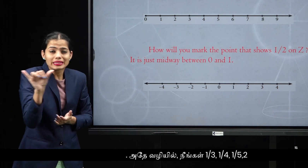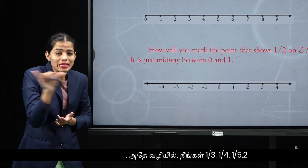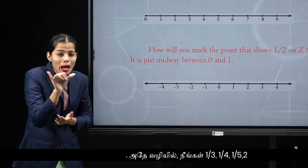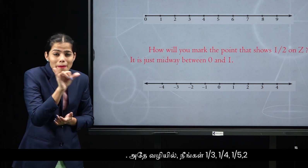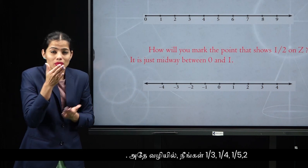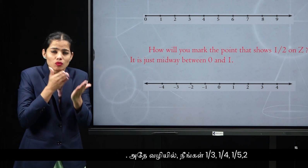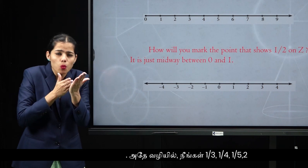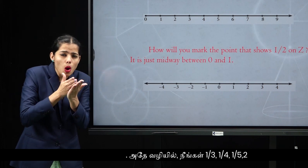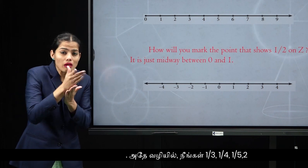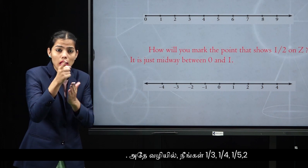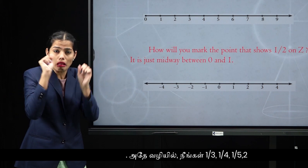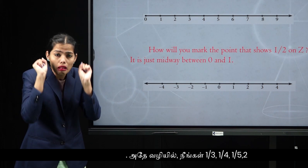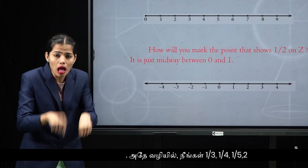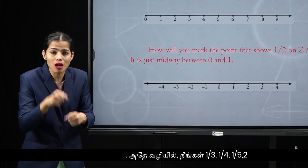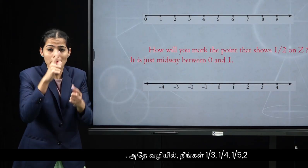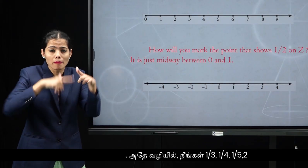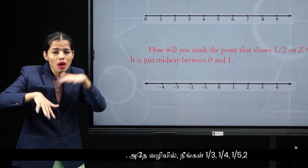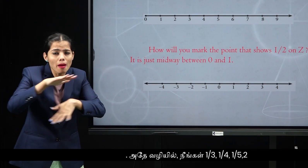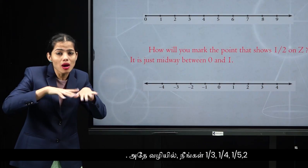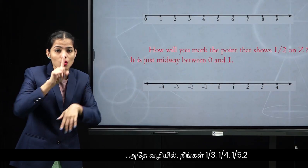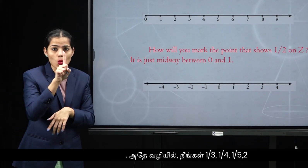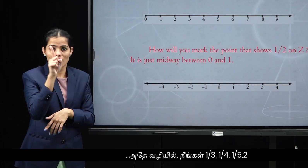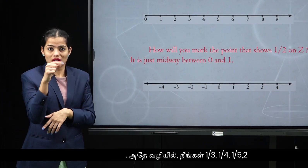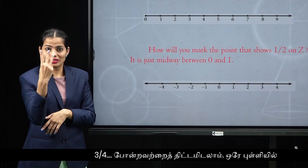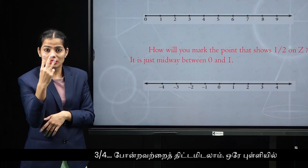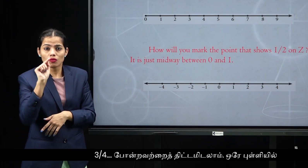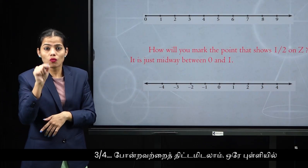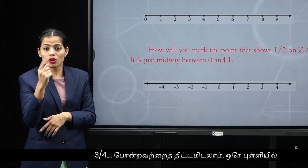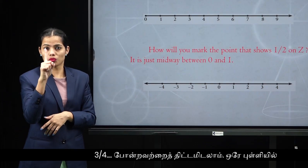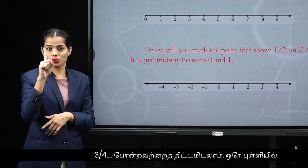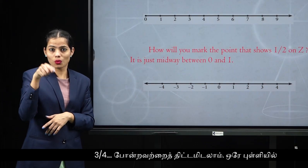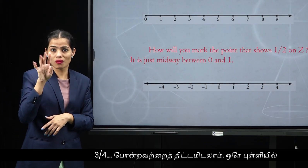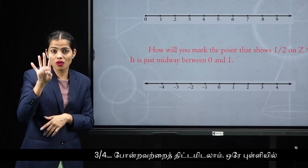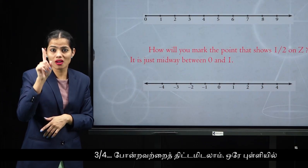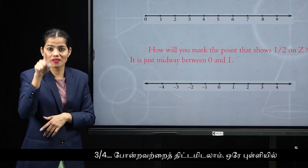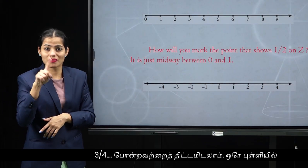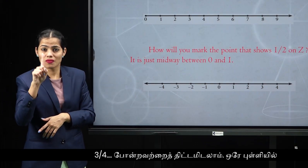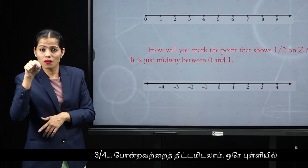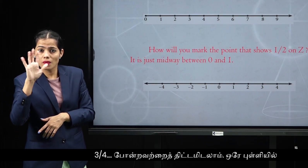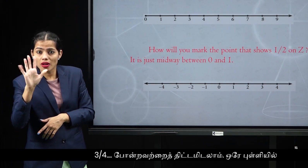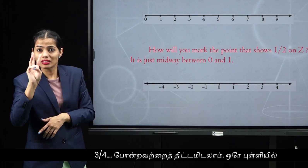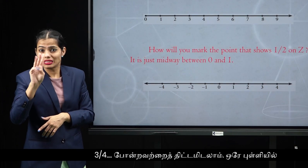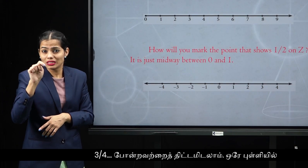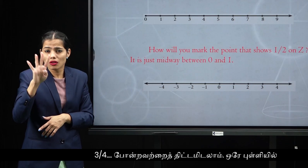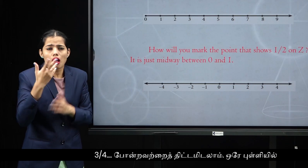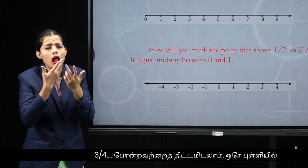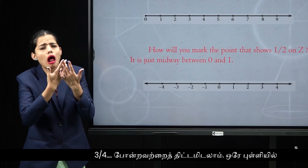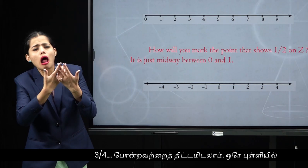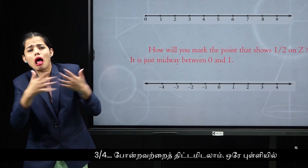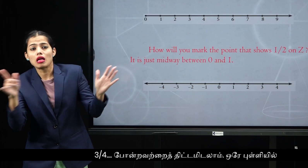1/4, 1/5, 2, 3/4 போன்றவற்றை திட்டமிடலாம். ஒரே